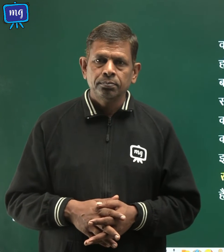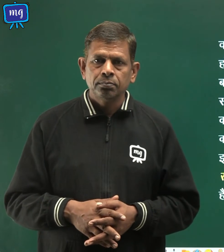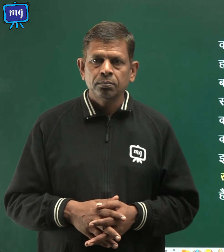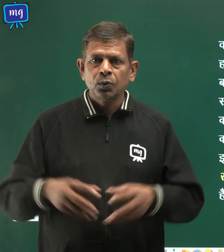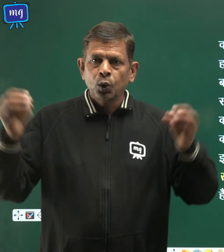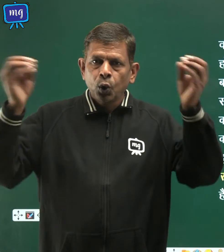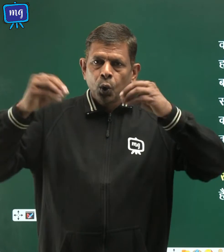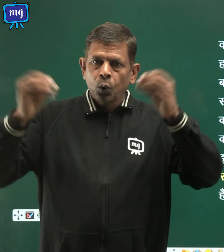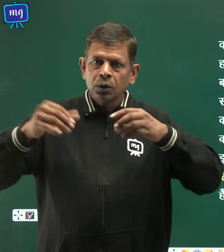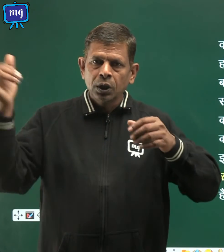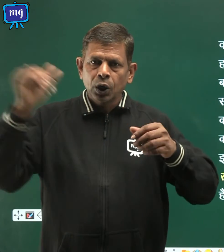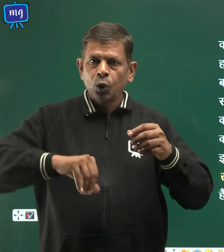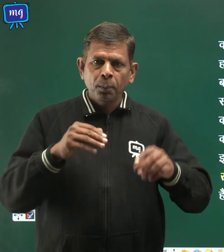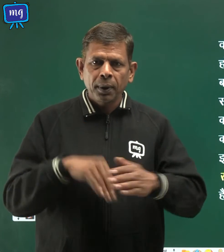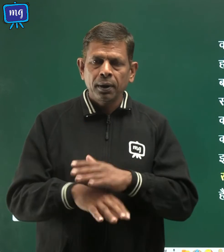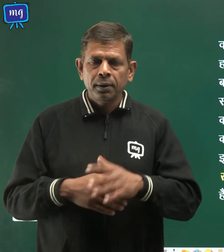वर्षा के रूप में